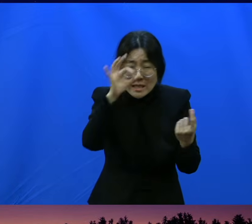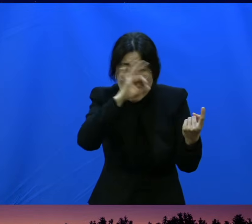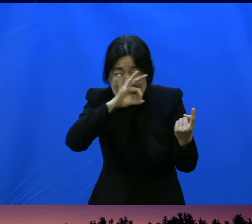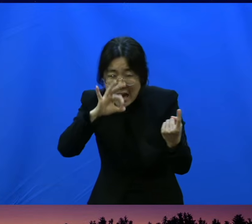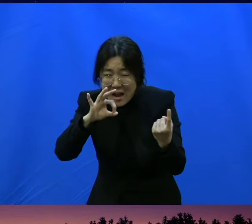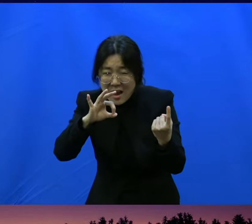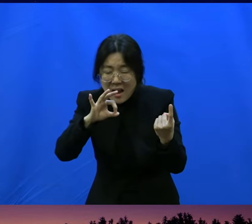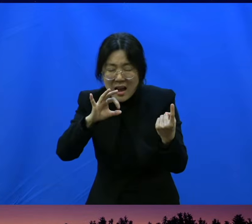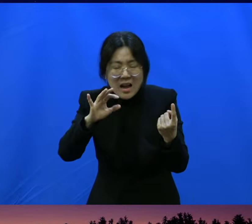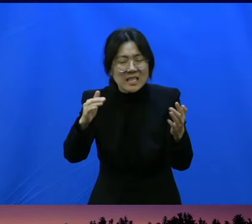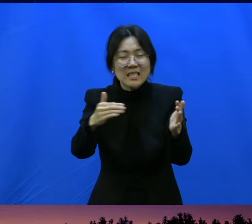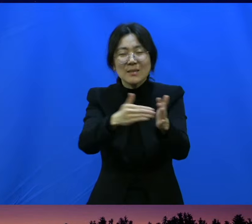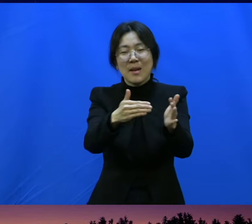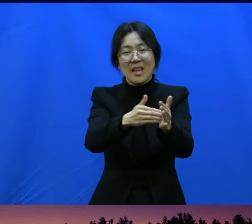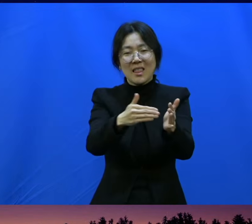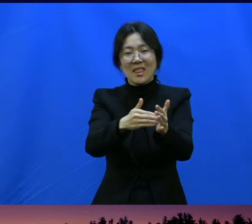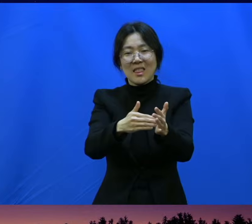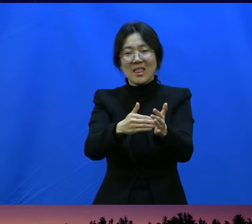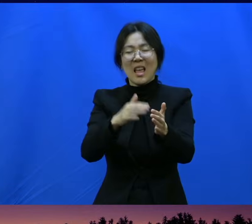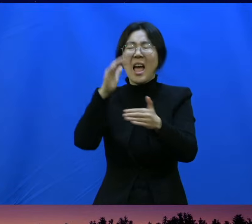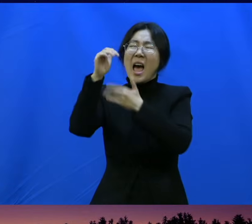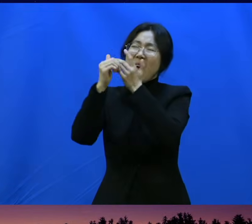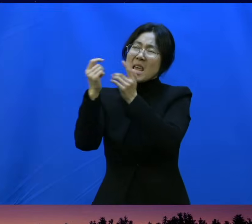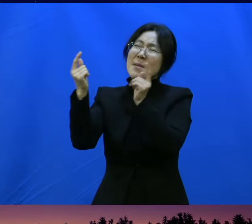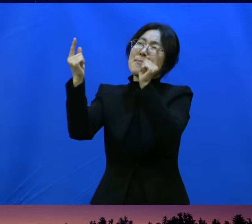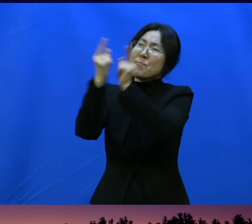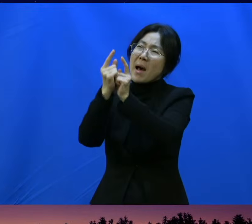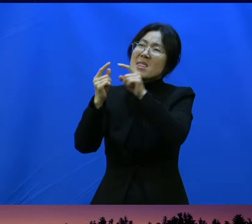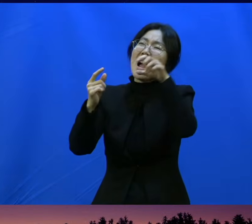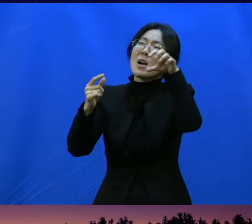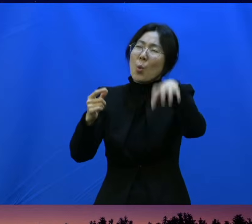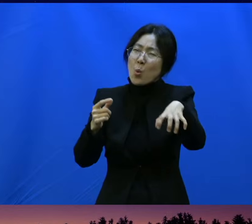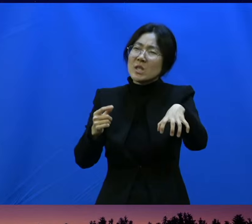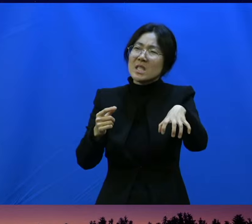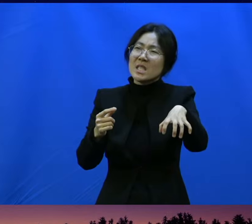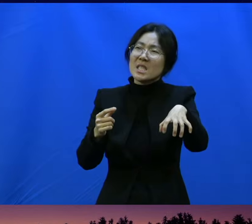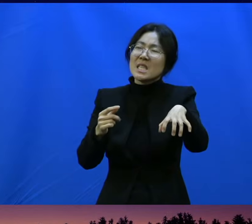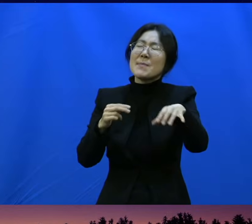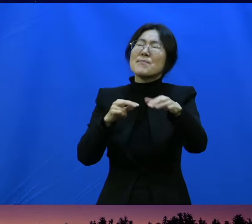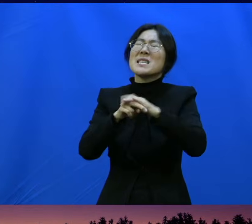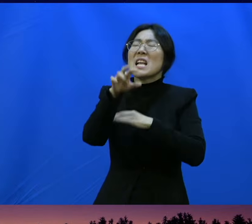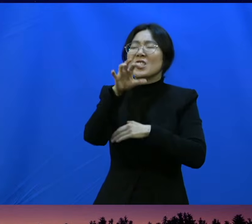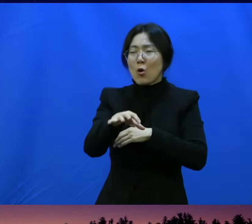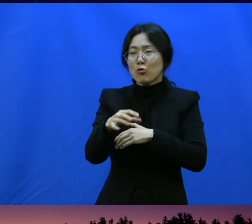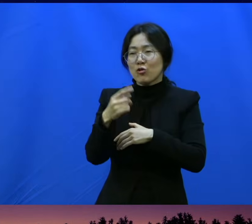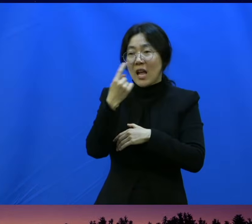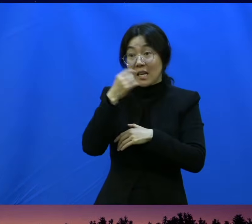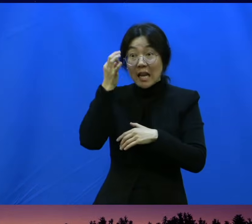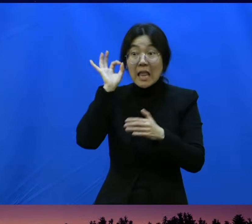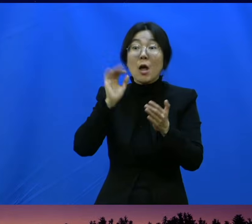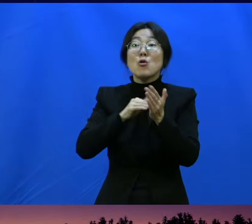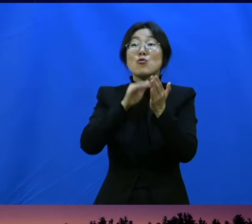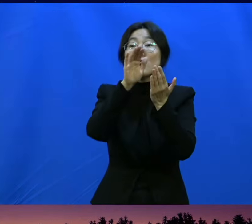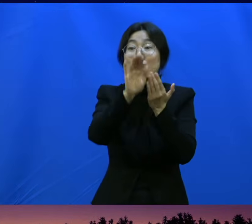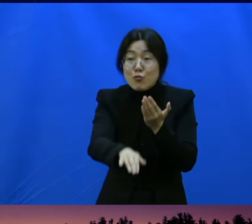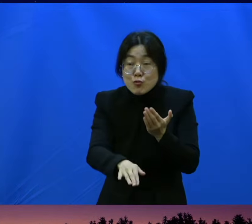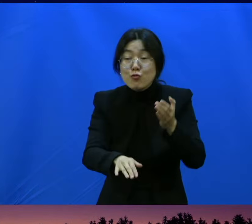하여금 이 다윗의 인생의 방향을 재설정하는, 이 아둘람 굴에서